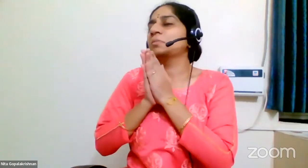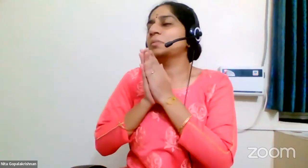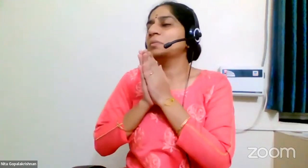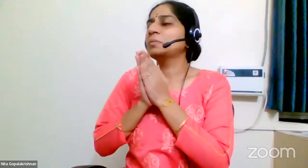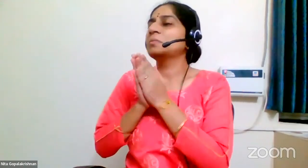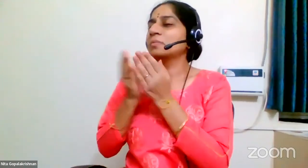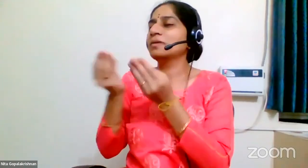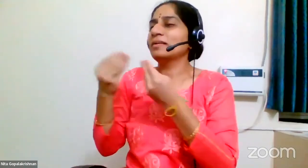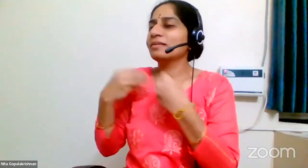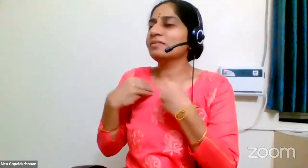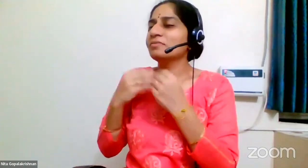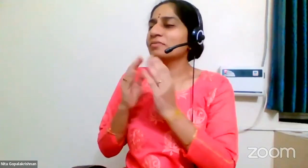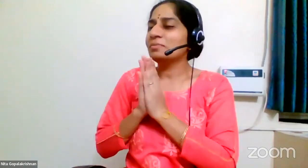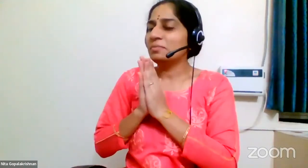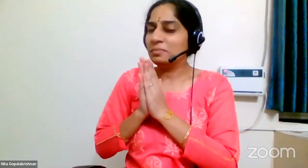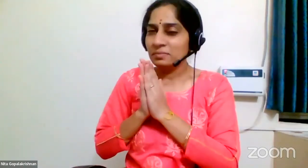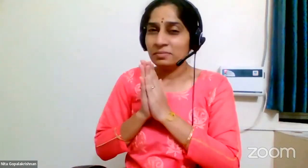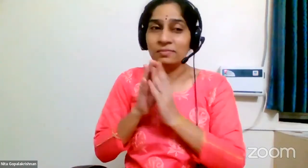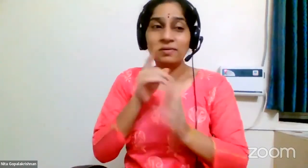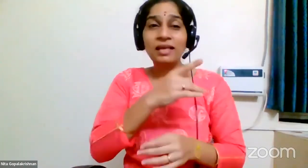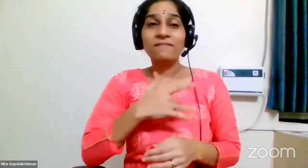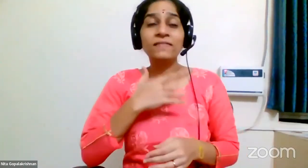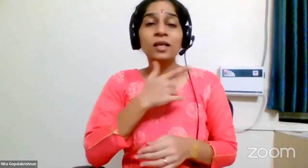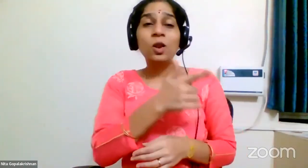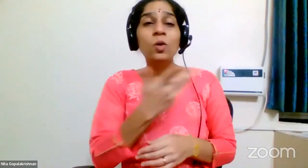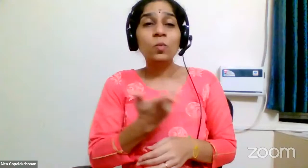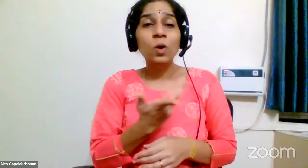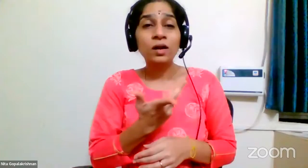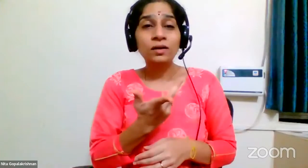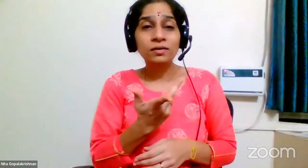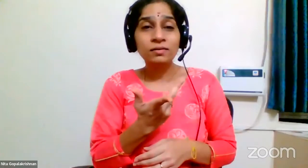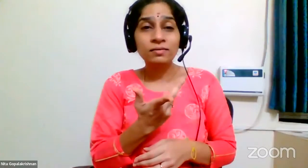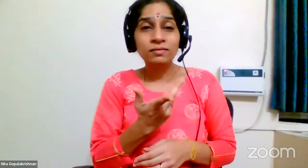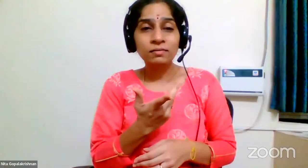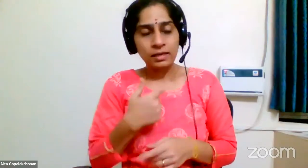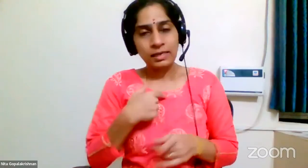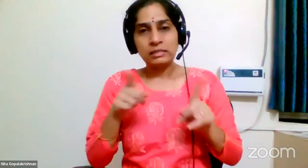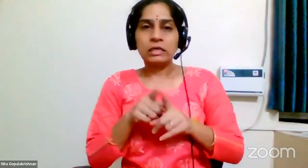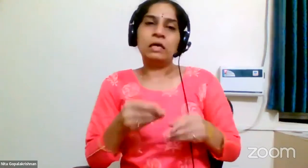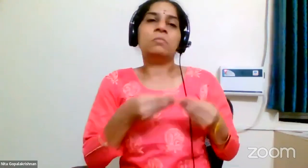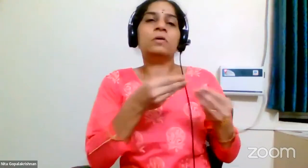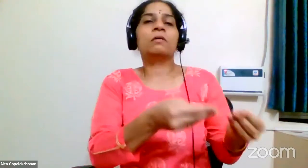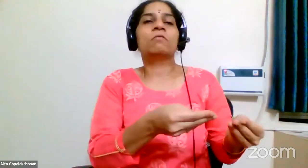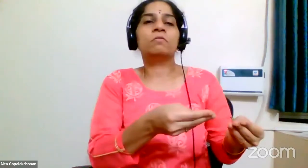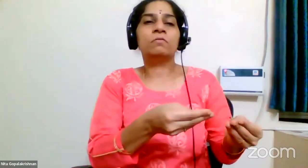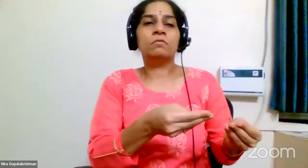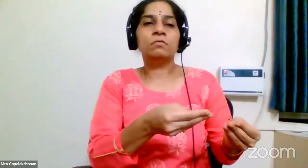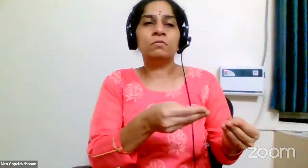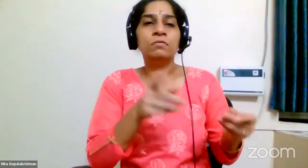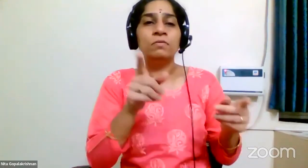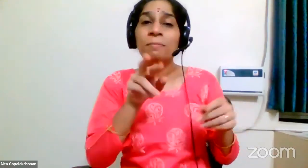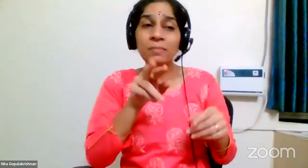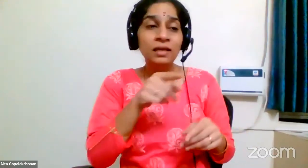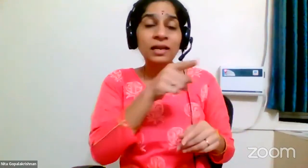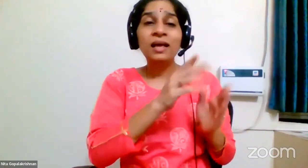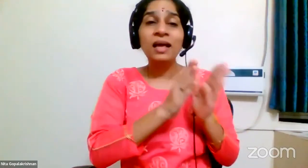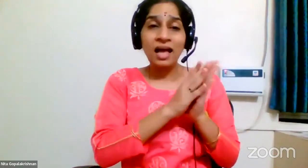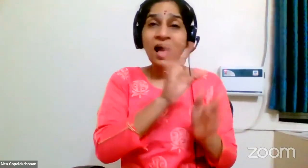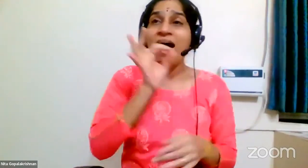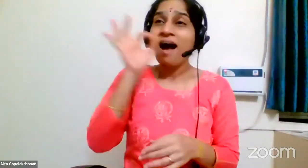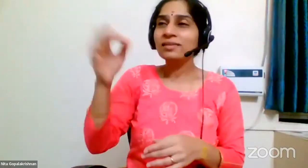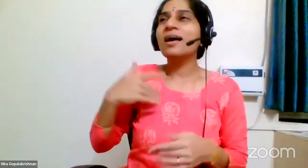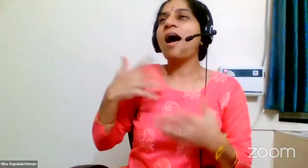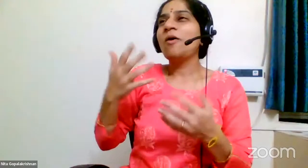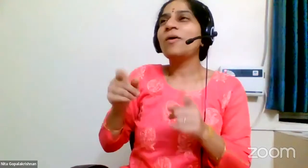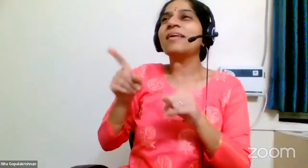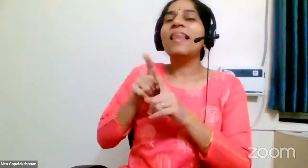साथ मित्र का व्यवहार करूं, अगर हम भगवान के साथ मित्र का व्यवहार करेंगे तो भगवान भी हमारे साथ क्या करेंगे, मित्रता